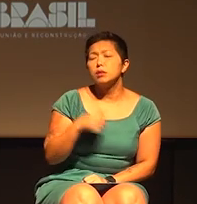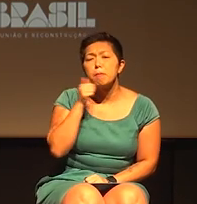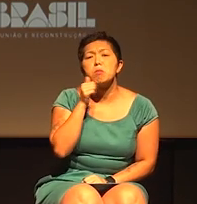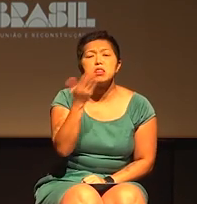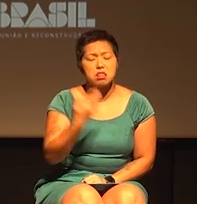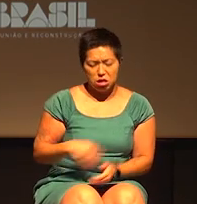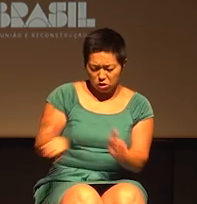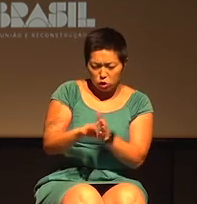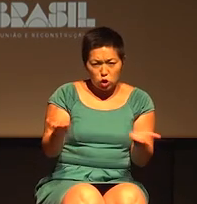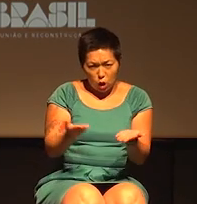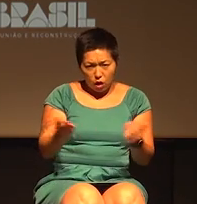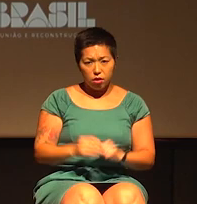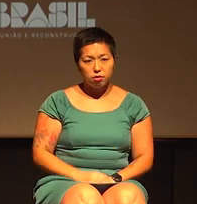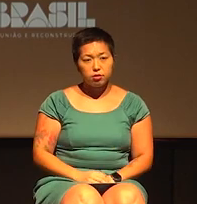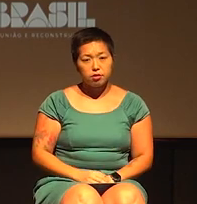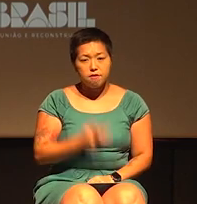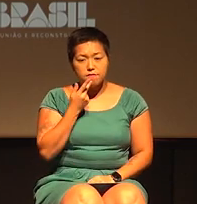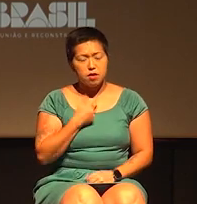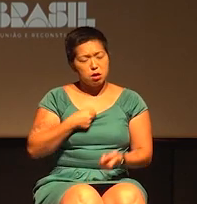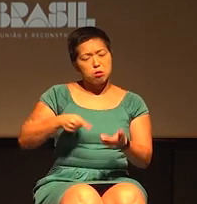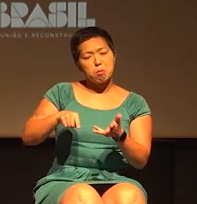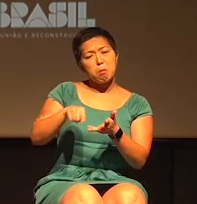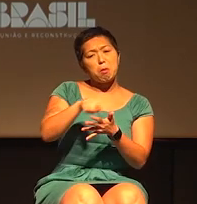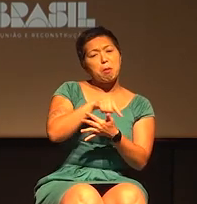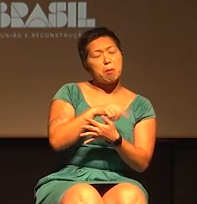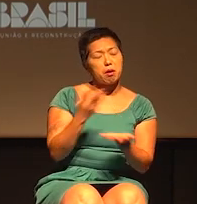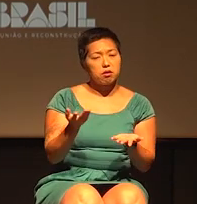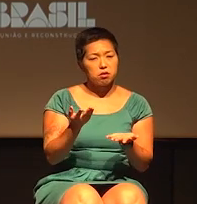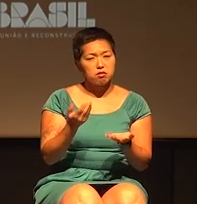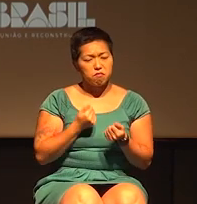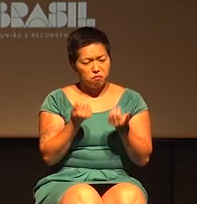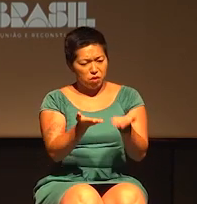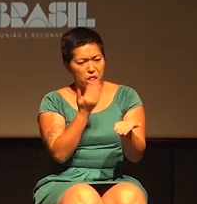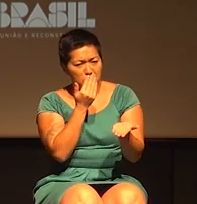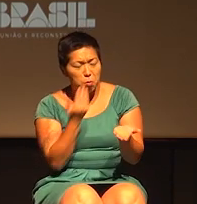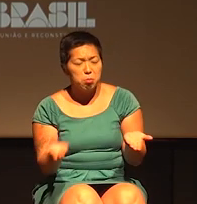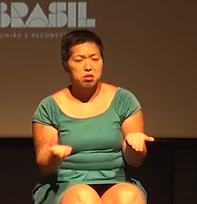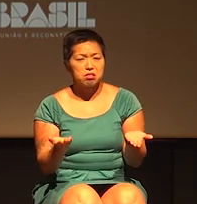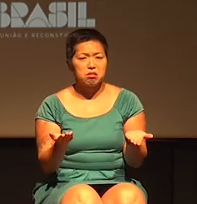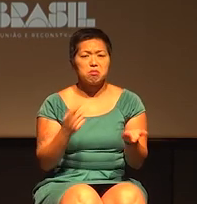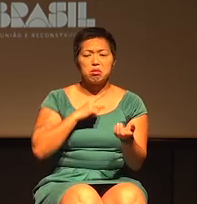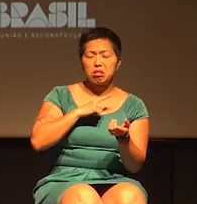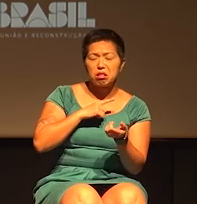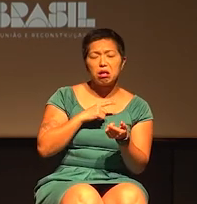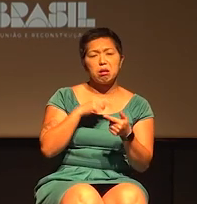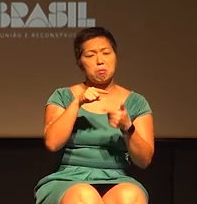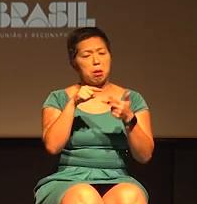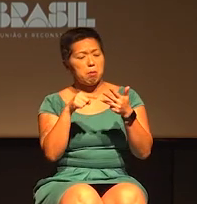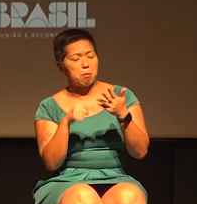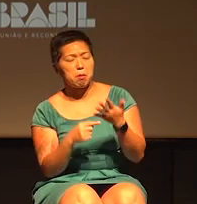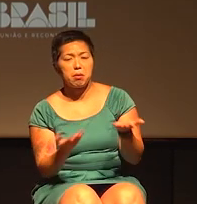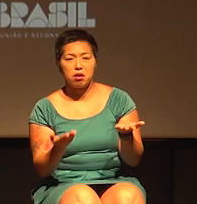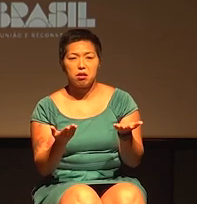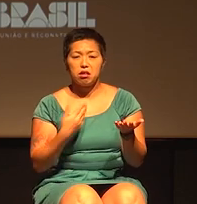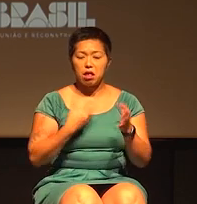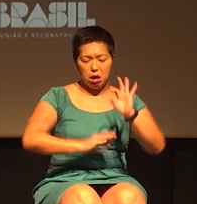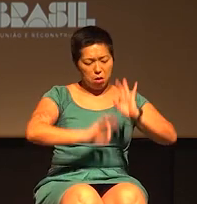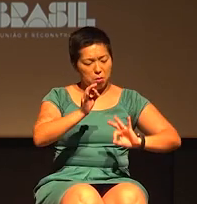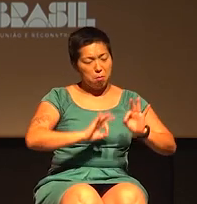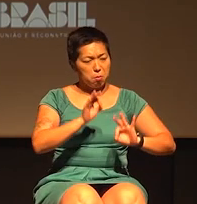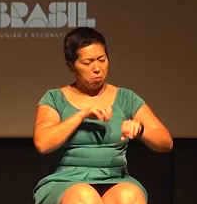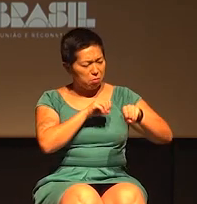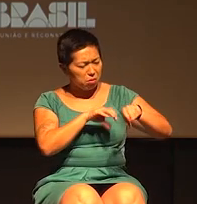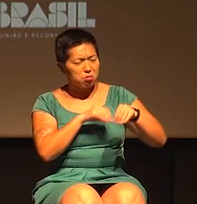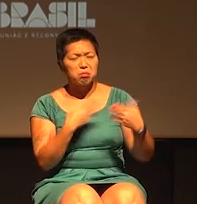que tá chegando aqui falando isso que vai dar comida pras pessoas que vocês têm Ah que você quer fazer um plano